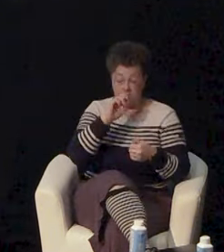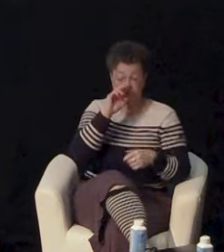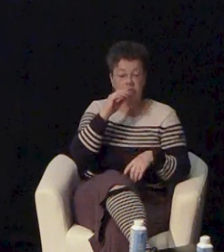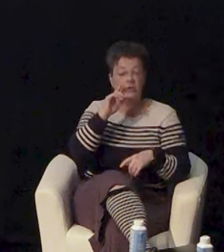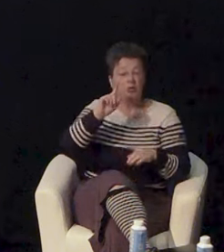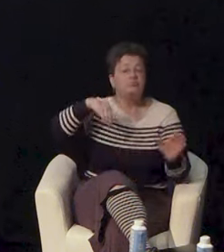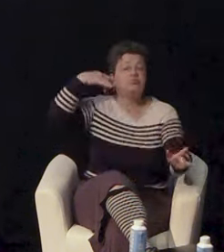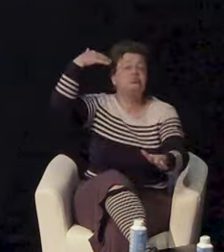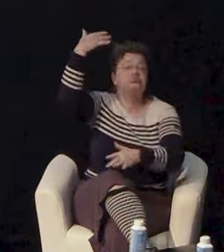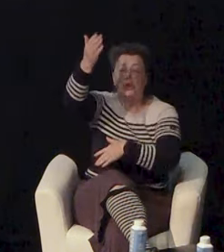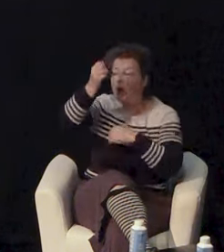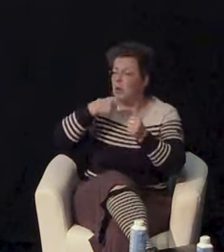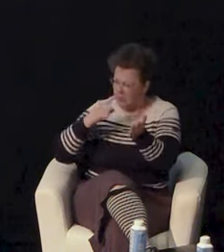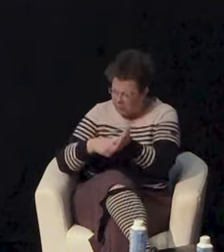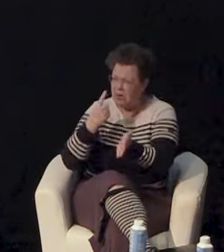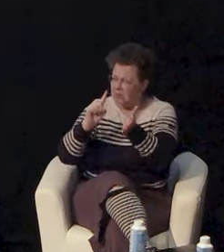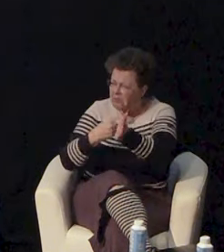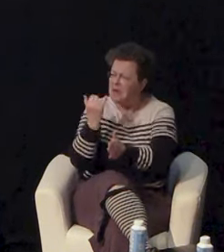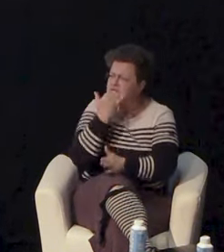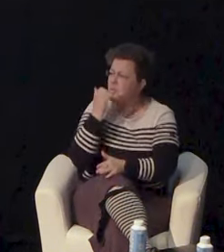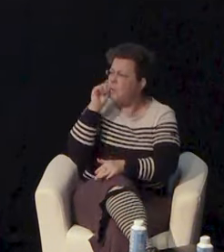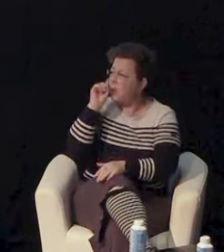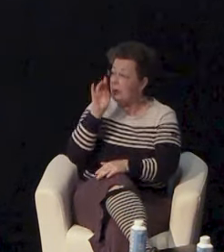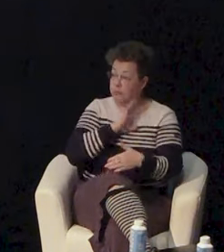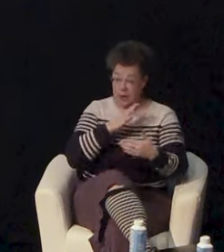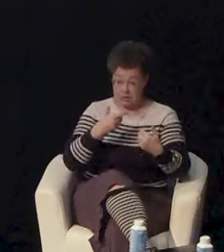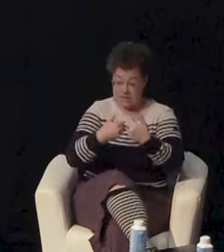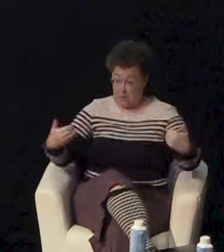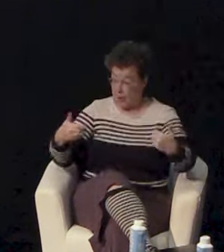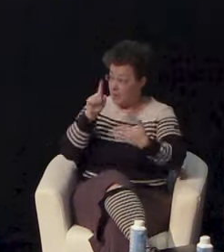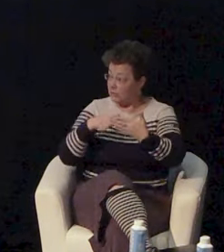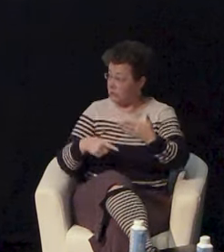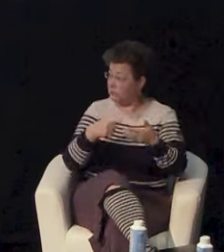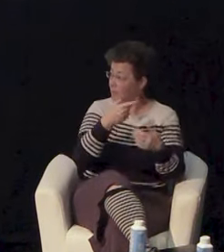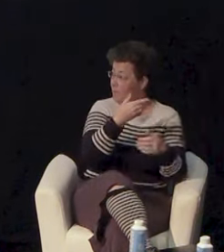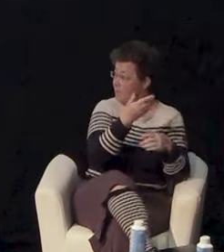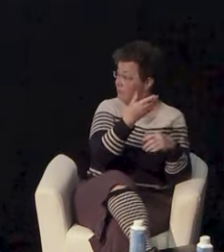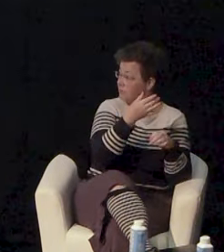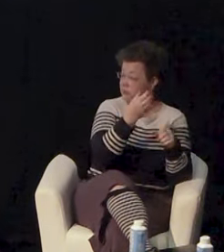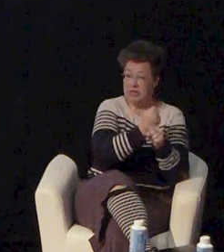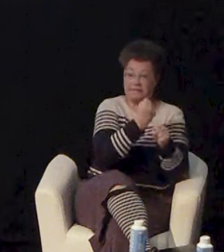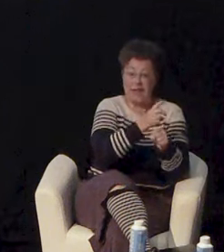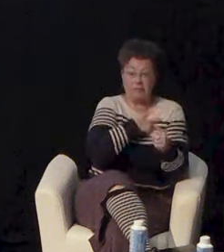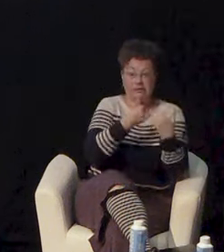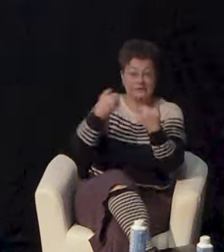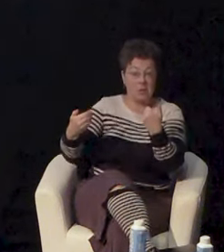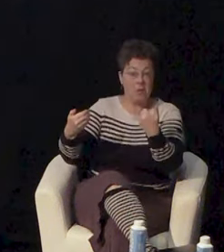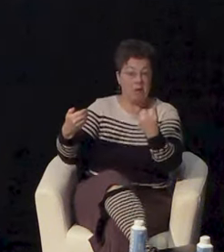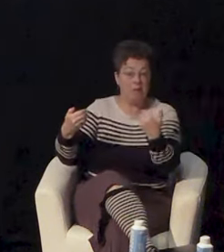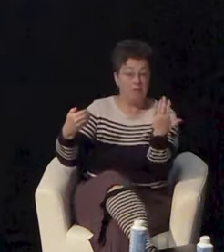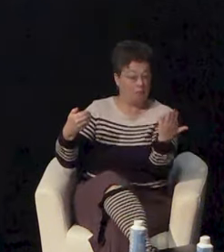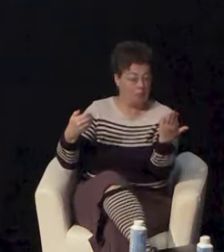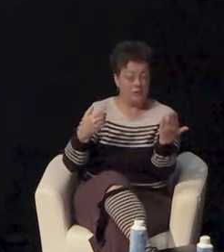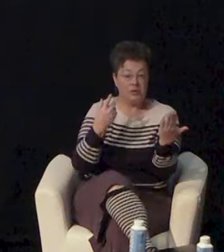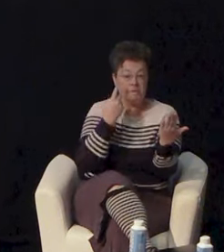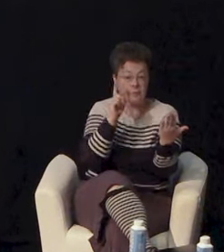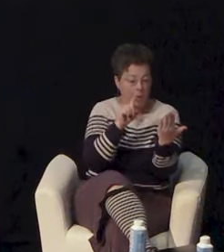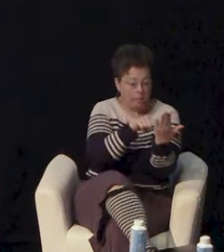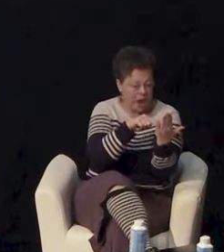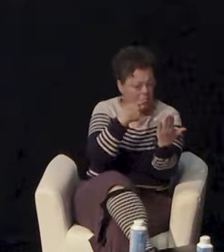on apprend moins de nos erreurs, finalement, parce que la correction n'est pas adaptée. Et on peut recommencer à faire les mêmes erreurs parce que la correction n'a pas été